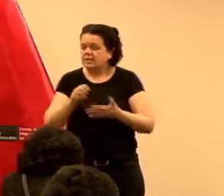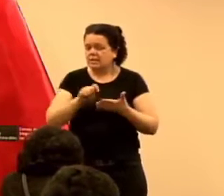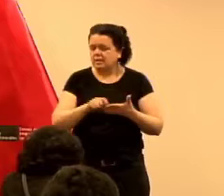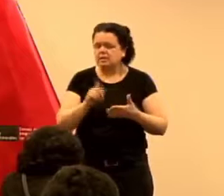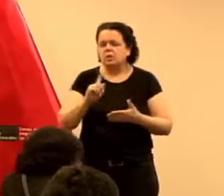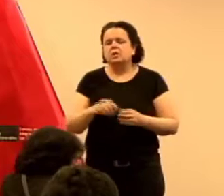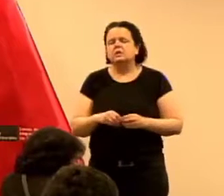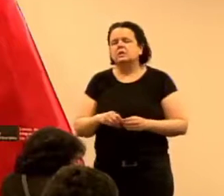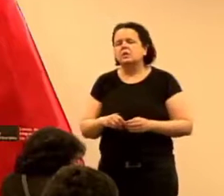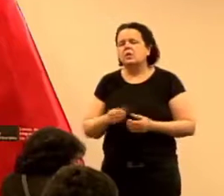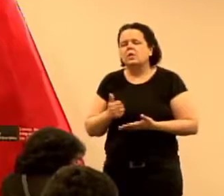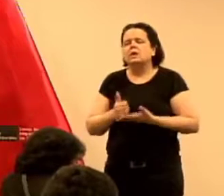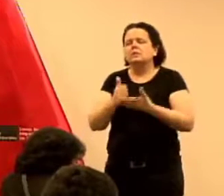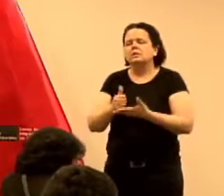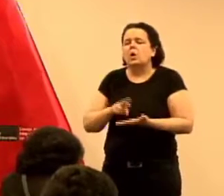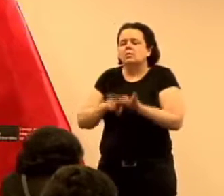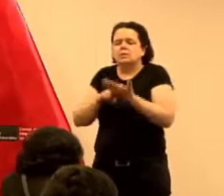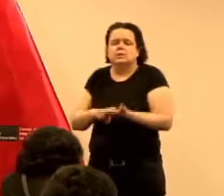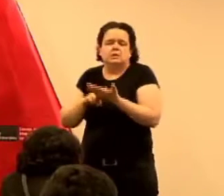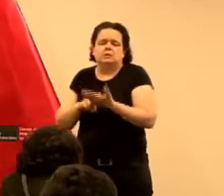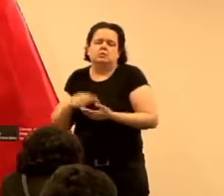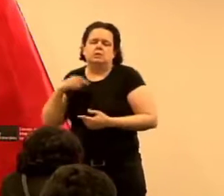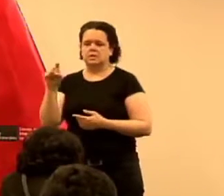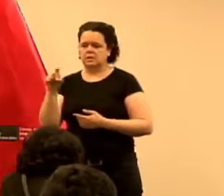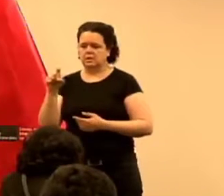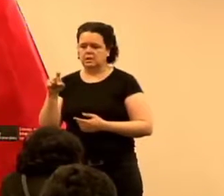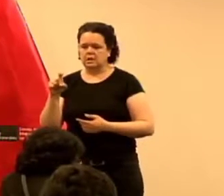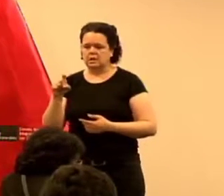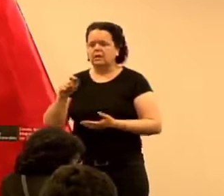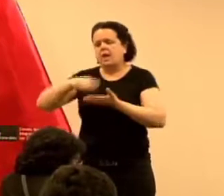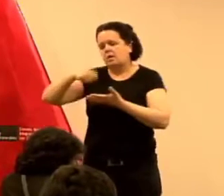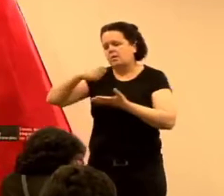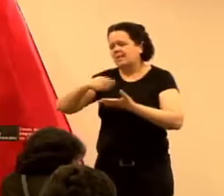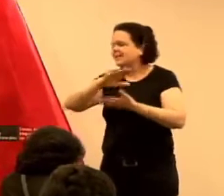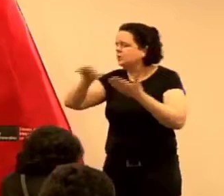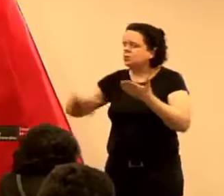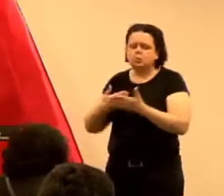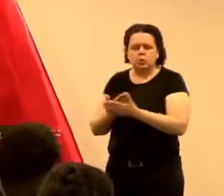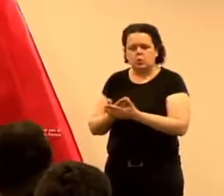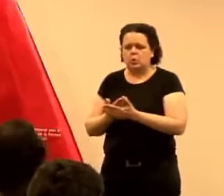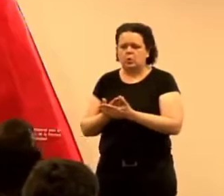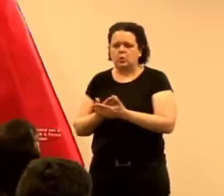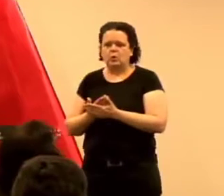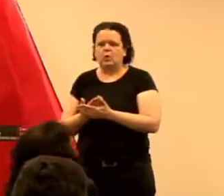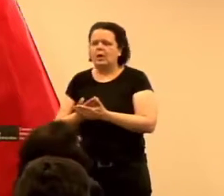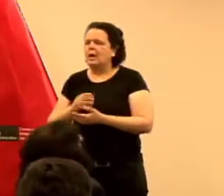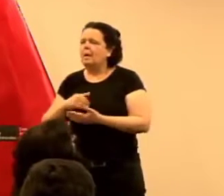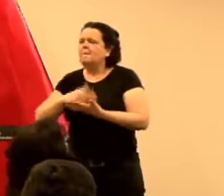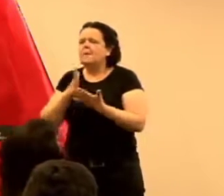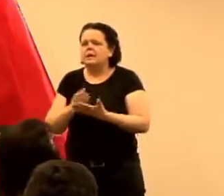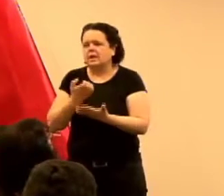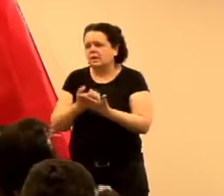también de dispositivo de ayuda, de rehabilitación en los casos de que sea necesaria, de las comidas y, en fin, de todos los aspectos